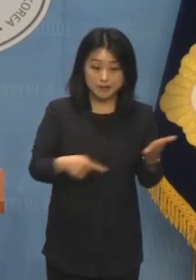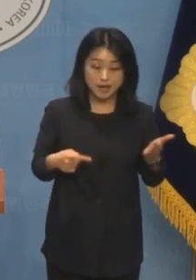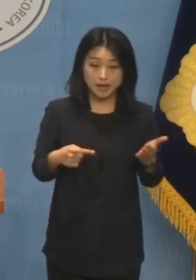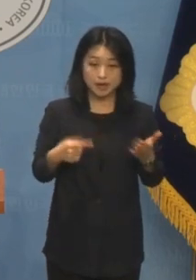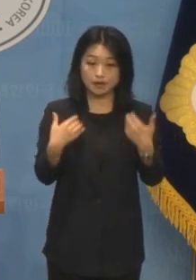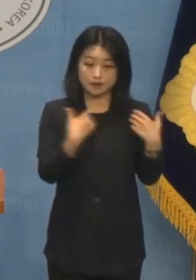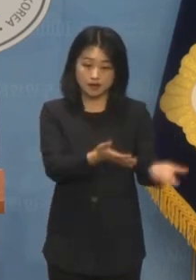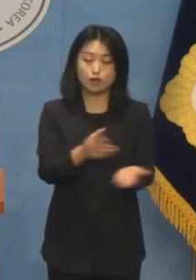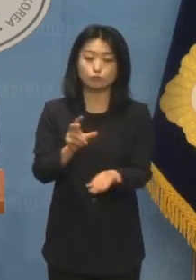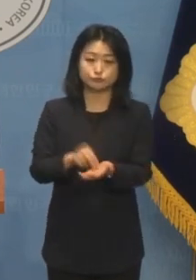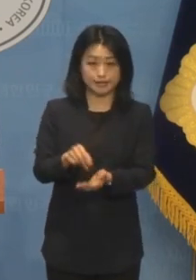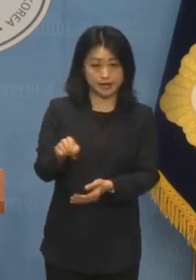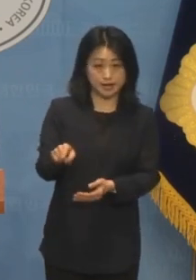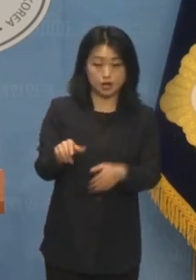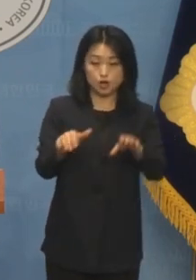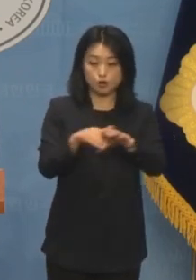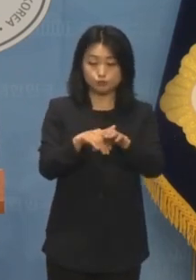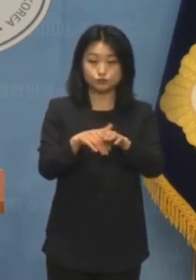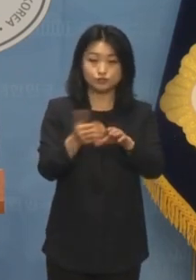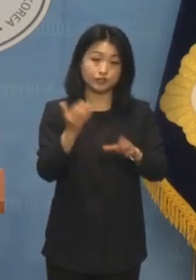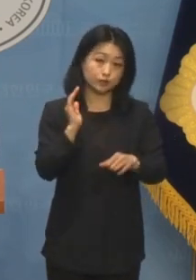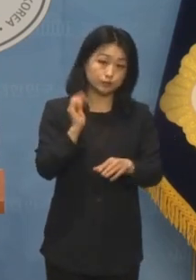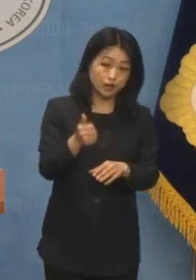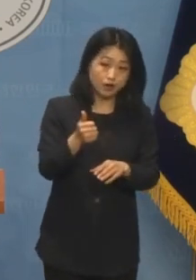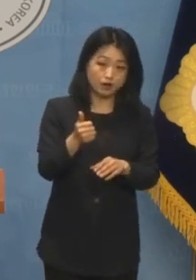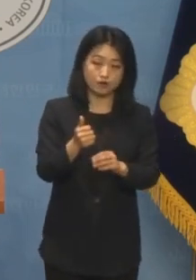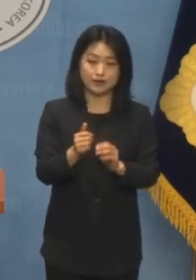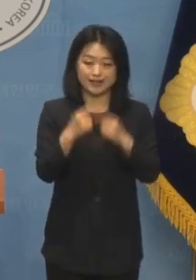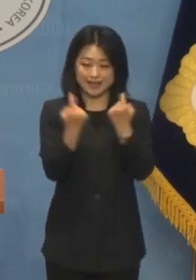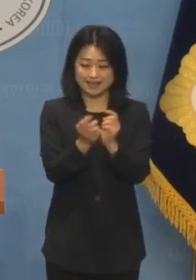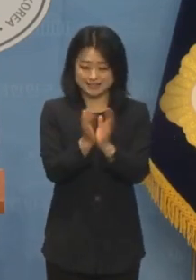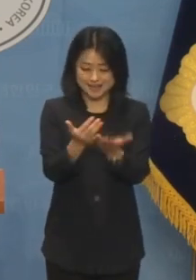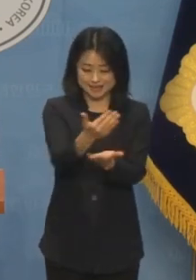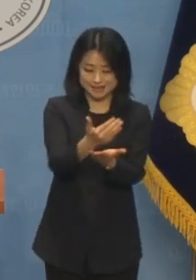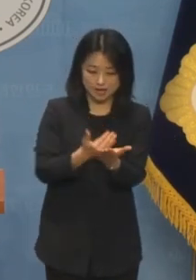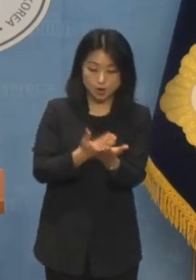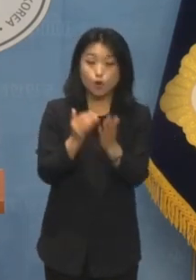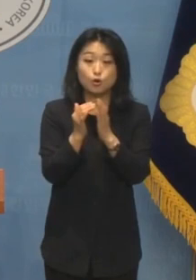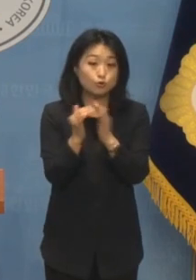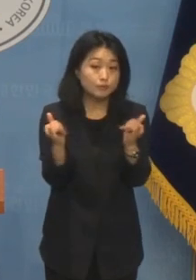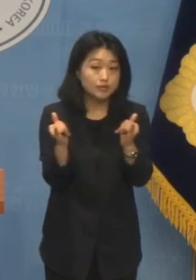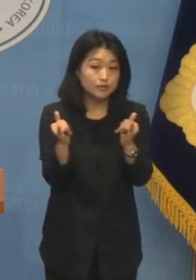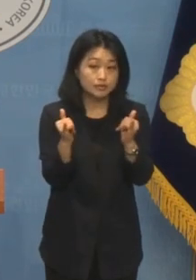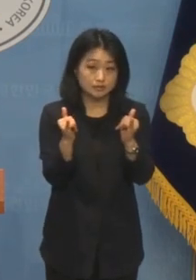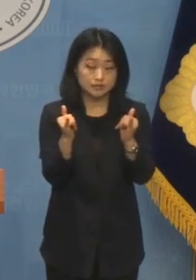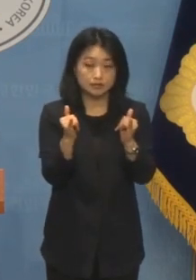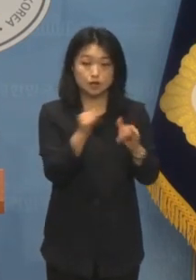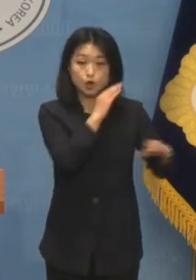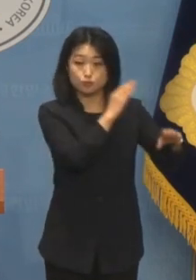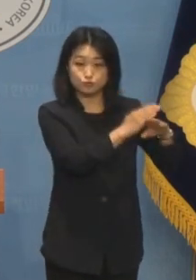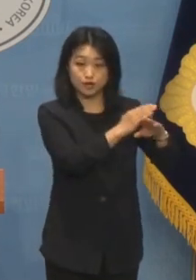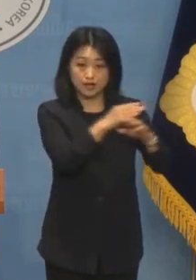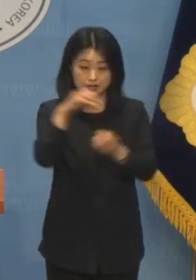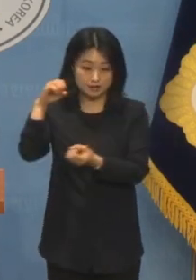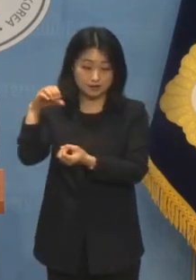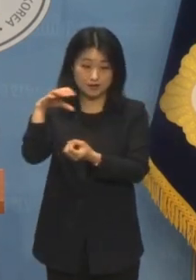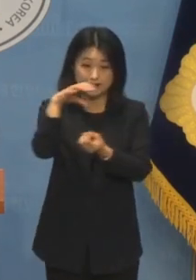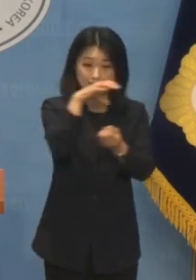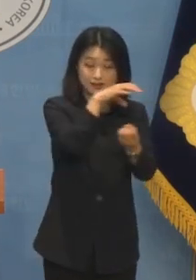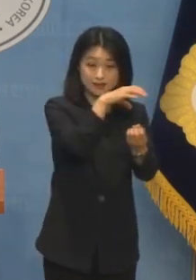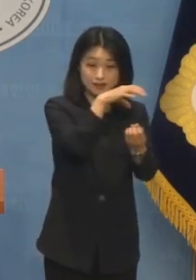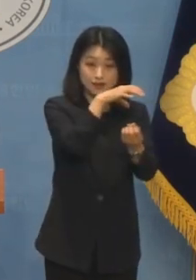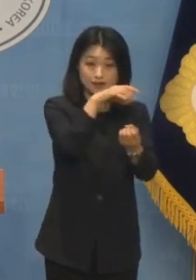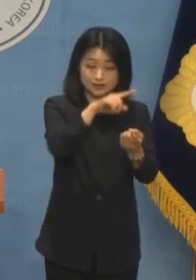있습니다. 문재인 전 대통령은 최근 회고록에서 우리 국민의 대북전단 활동은 저열한